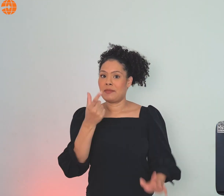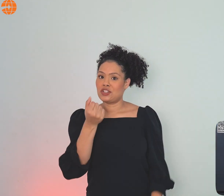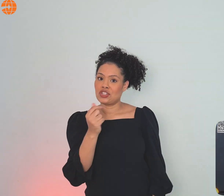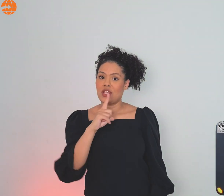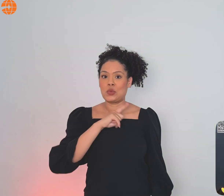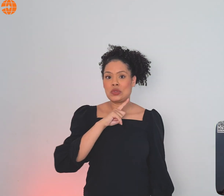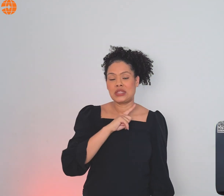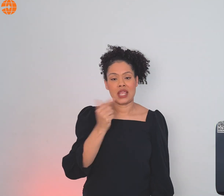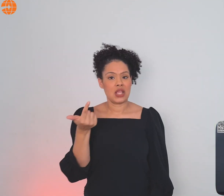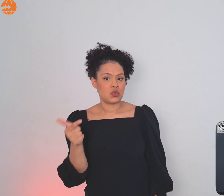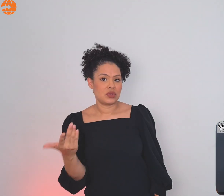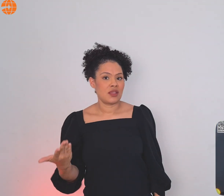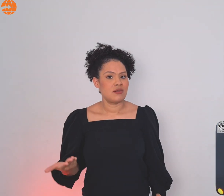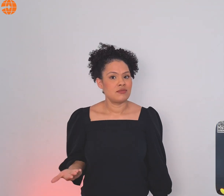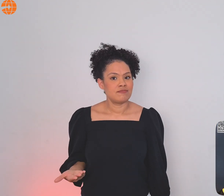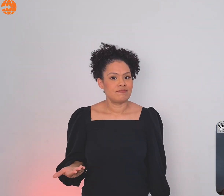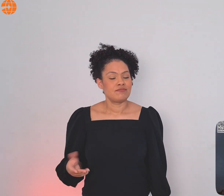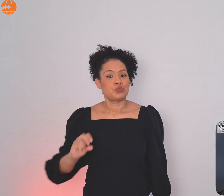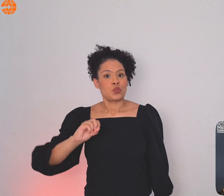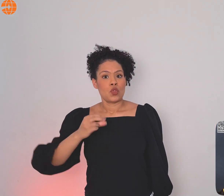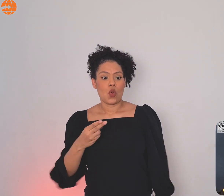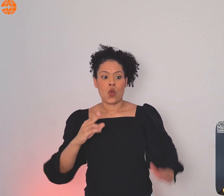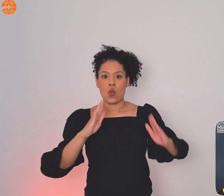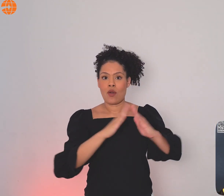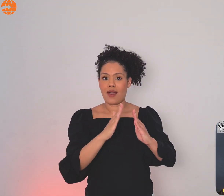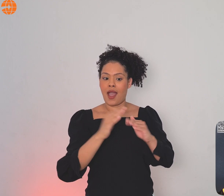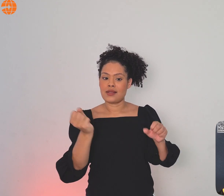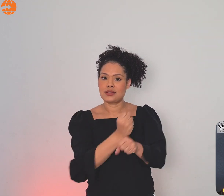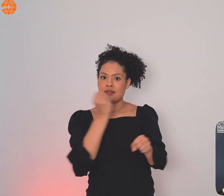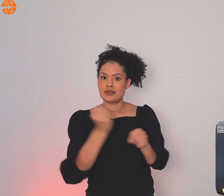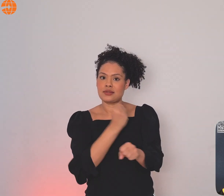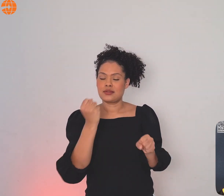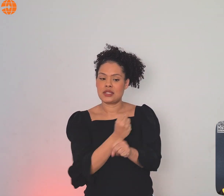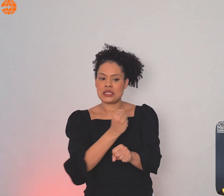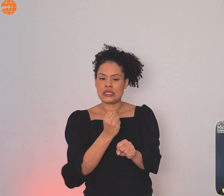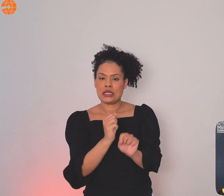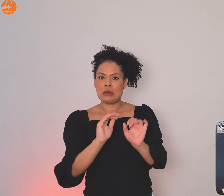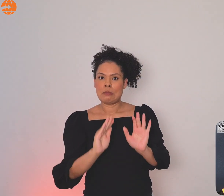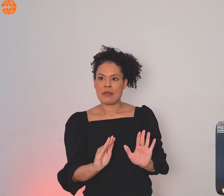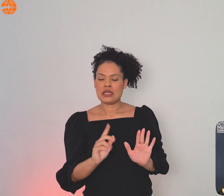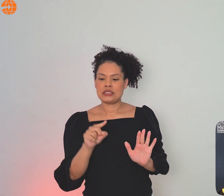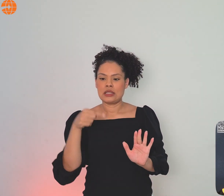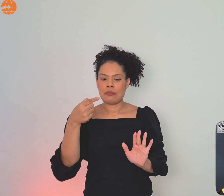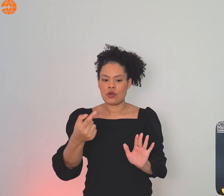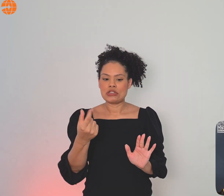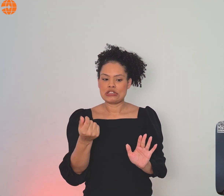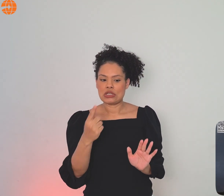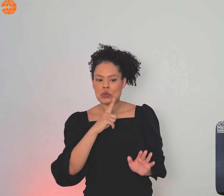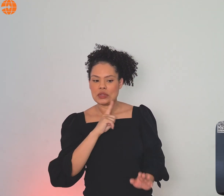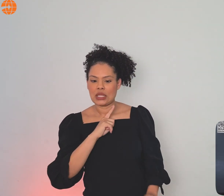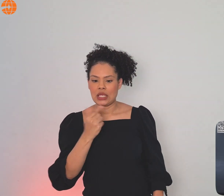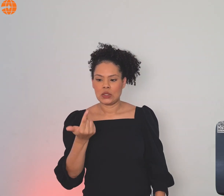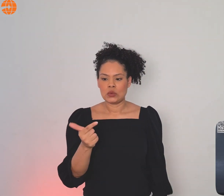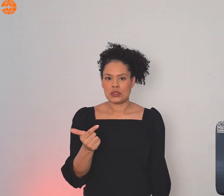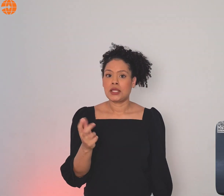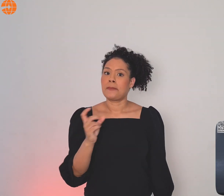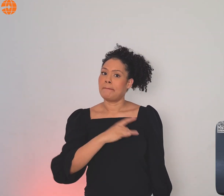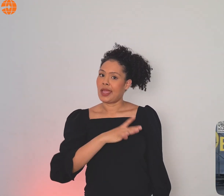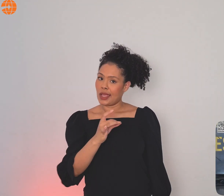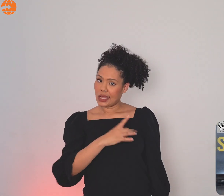o medo de começar a construir uma casa e não ter dinheiro para acabar, o medo